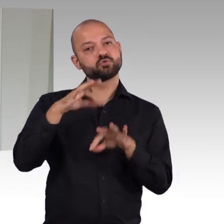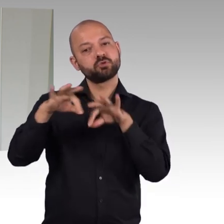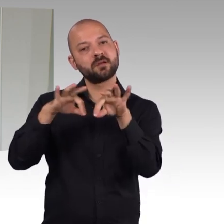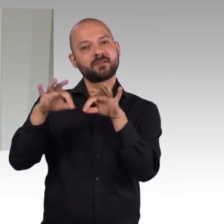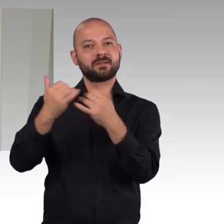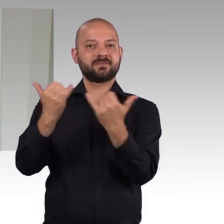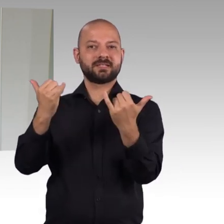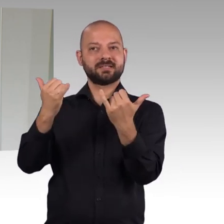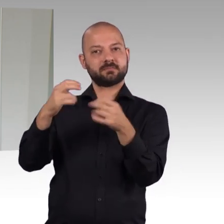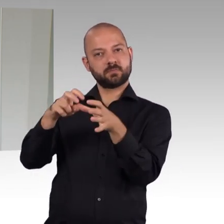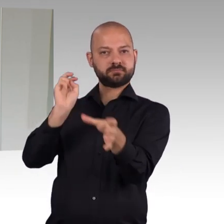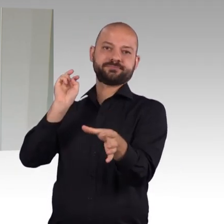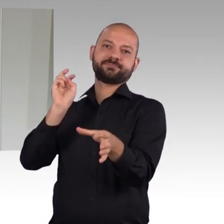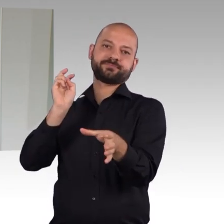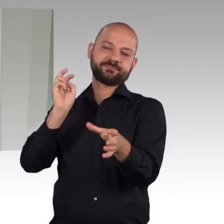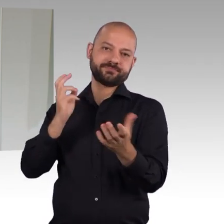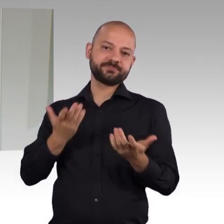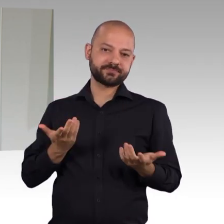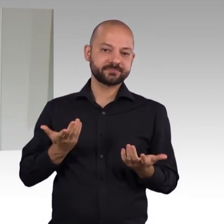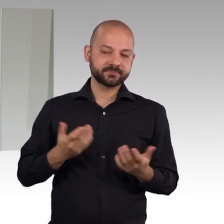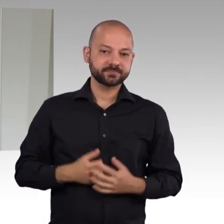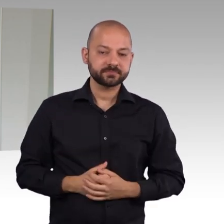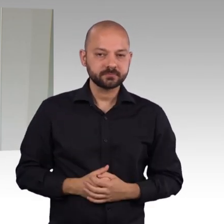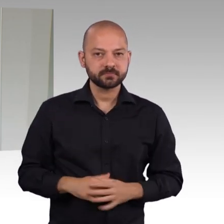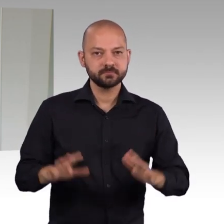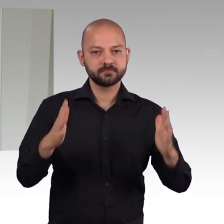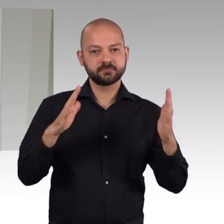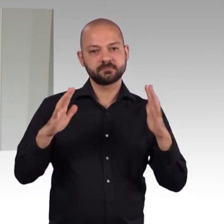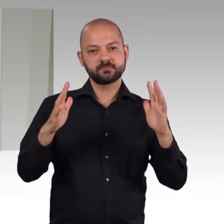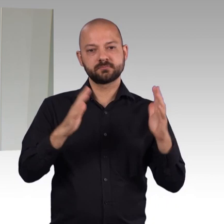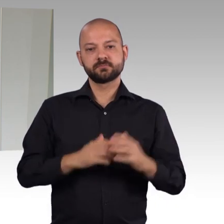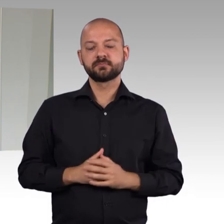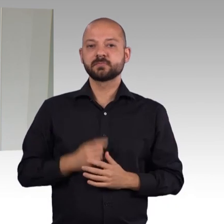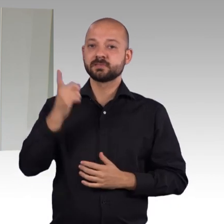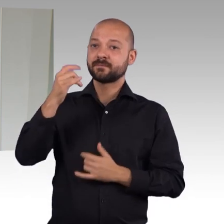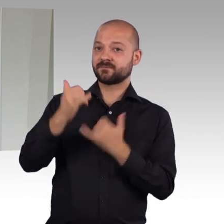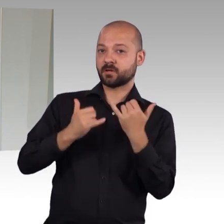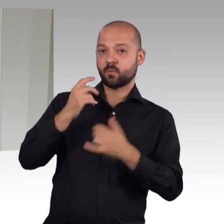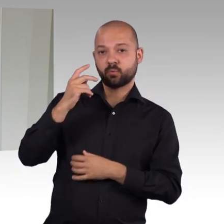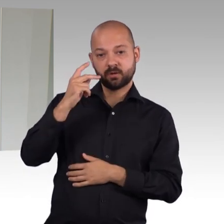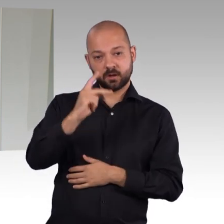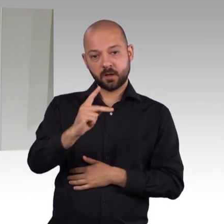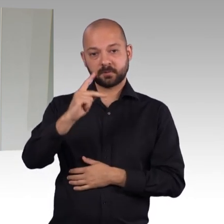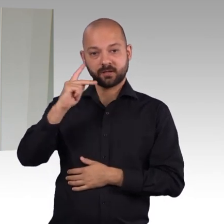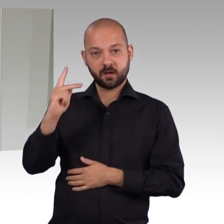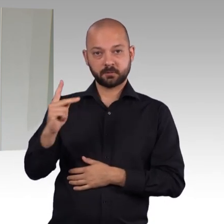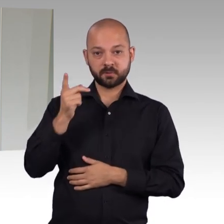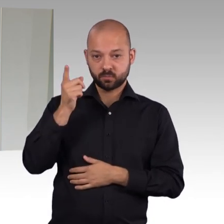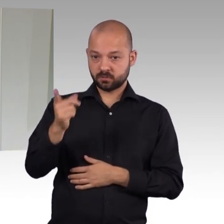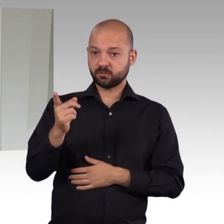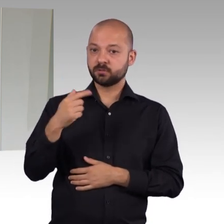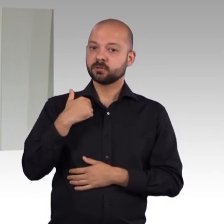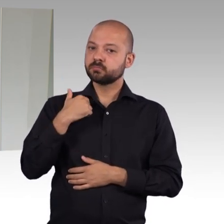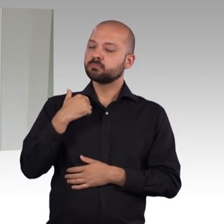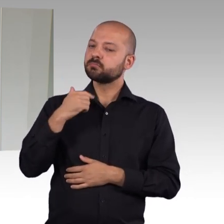dabei, die schwierige Berateraffäre und das Missmanagement in der Beschaffung der Bundeswehr